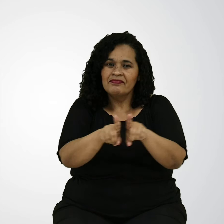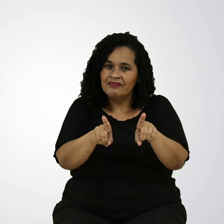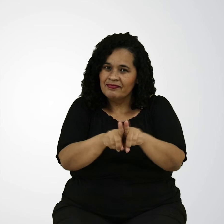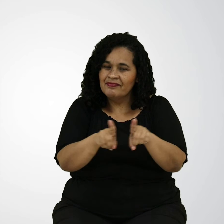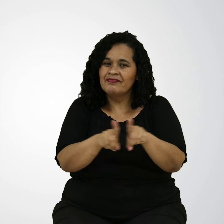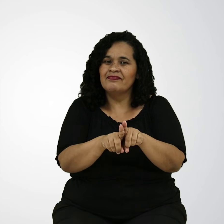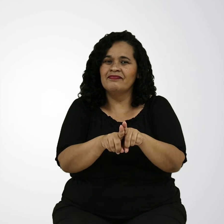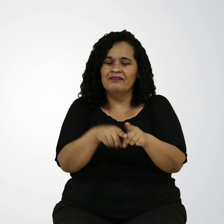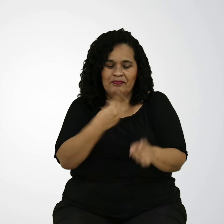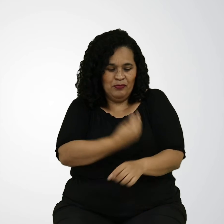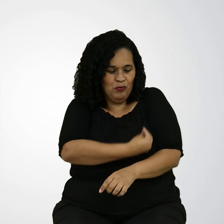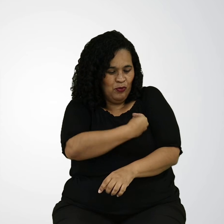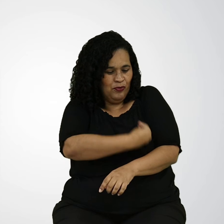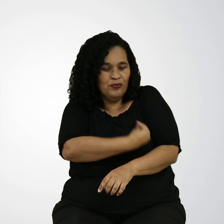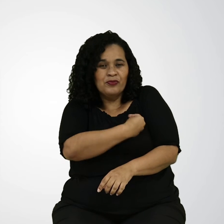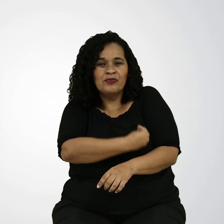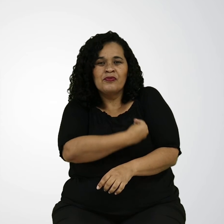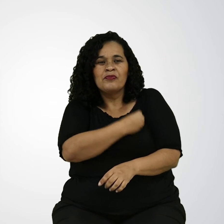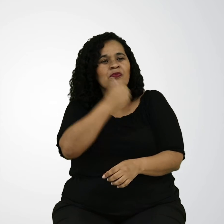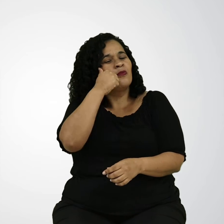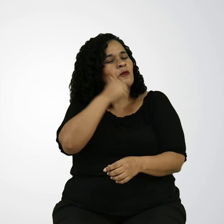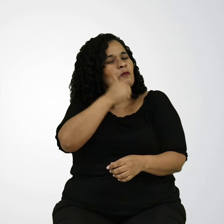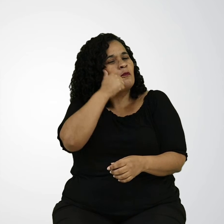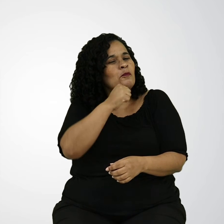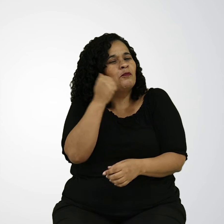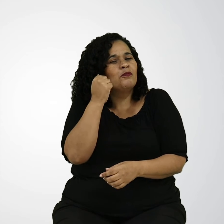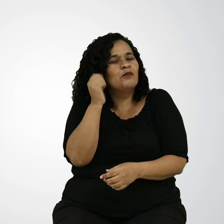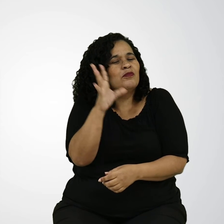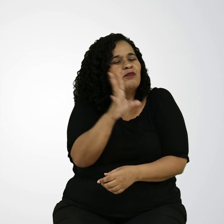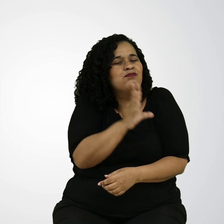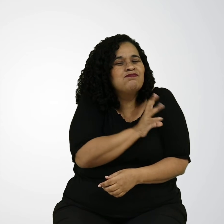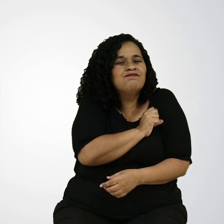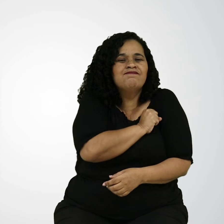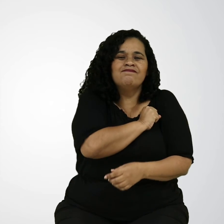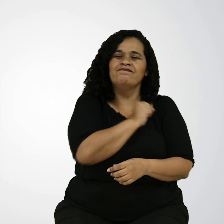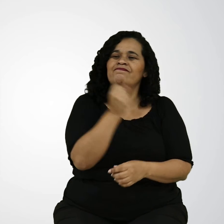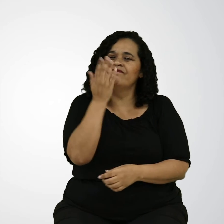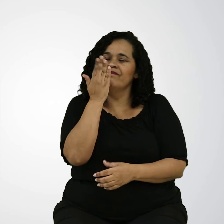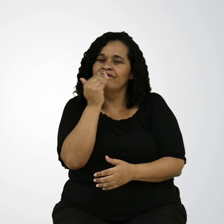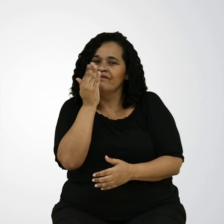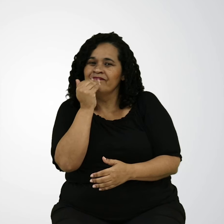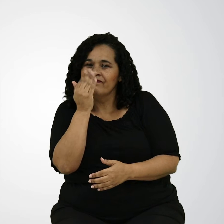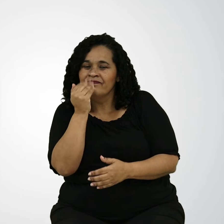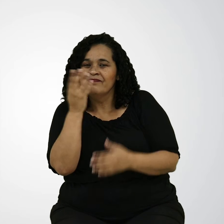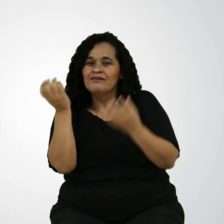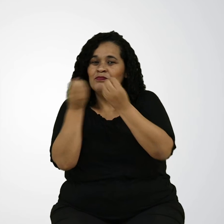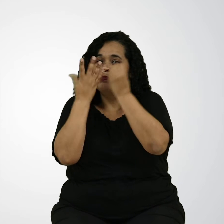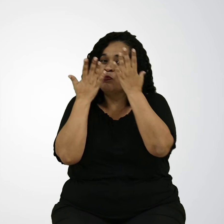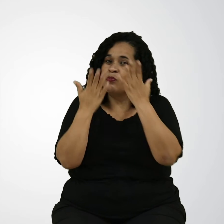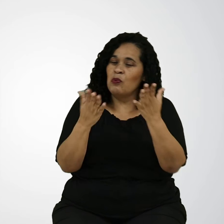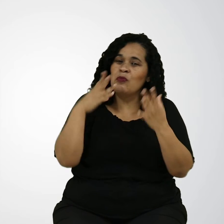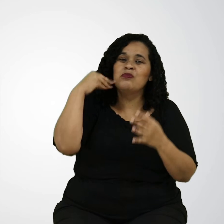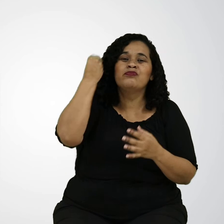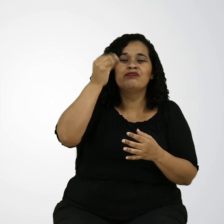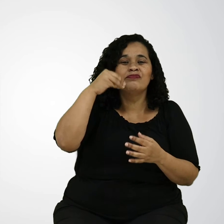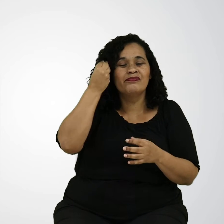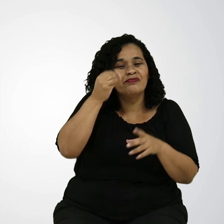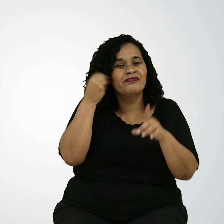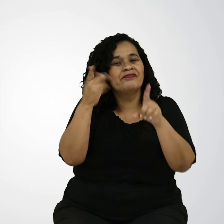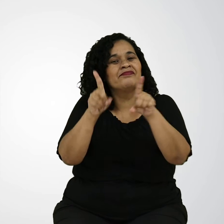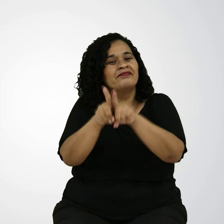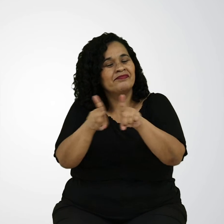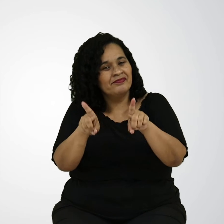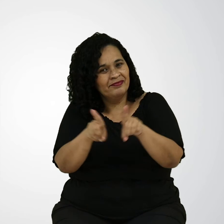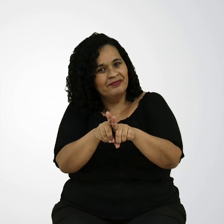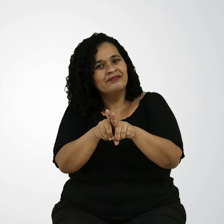goza a vida com a mulher que ama, né, toma um bom vinho, né, come uma boa comida, né, aquele negócio ali, esse cara aqui... Para o gnóstico isso não existe, Isso não existe,